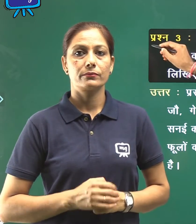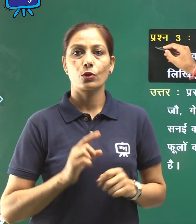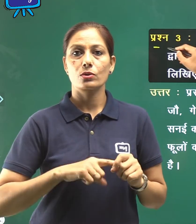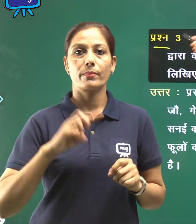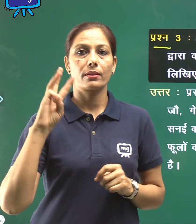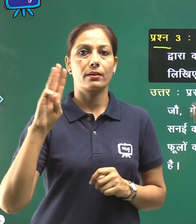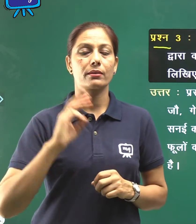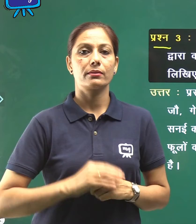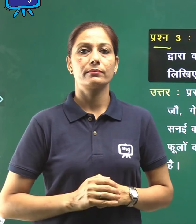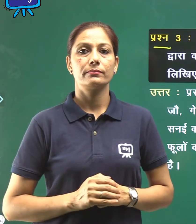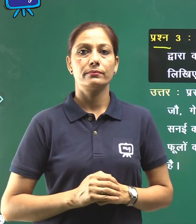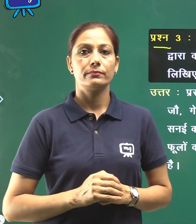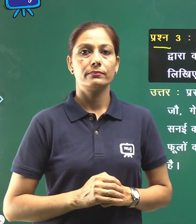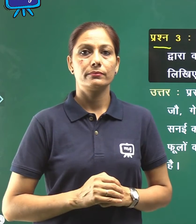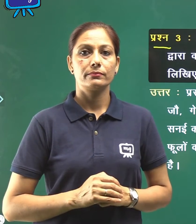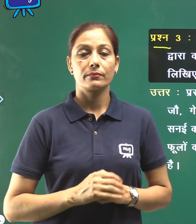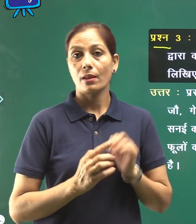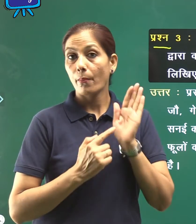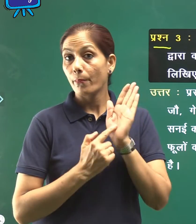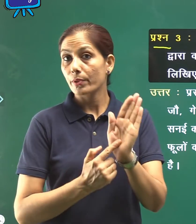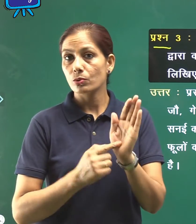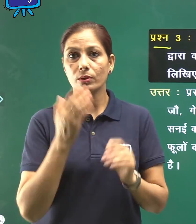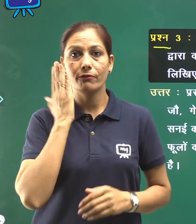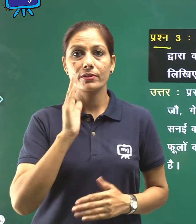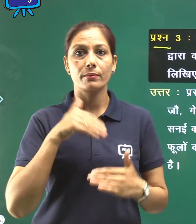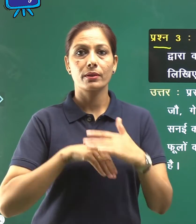प्रश्न 3, प्रस्तुत कविता में